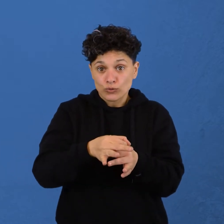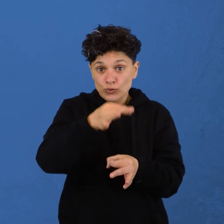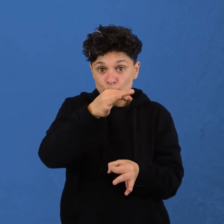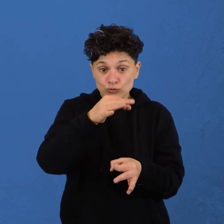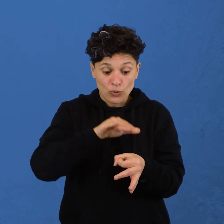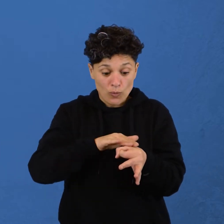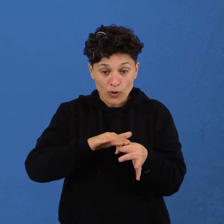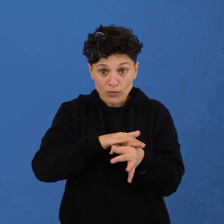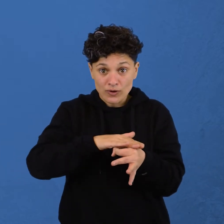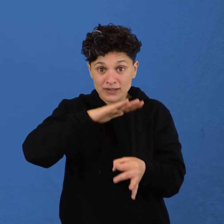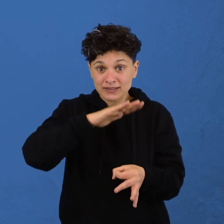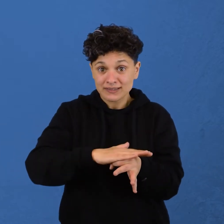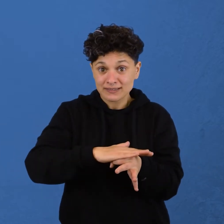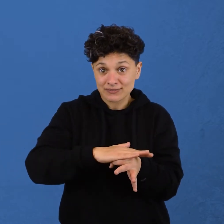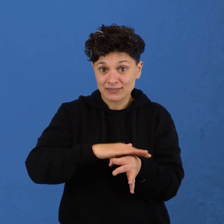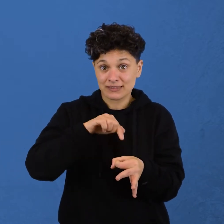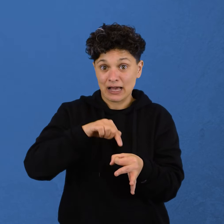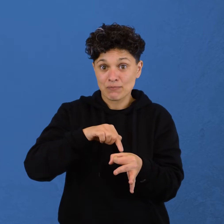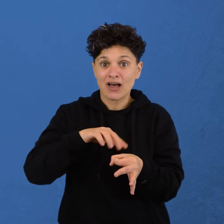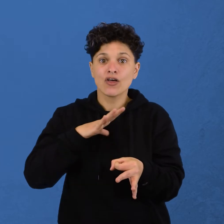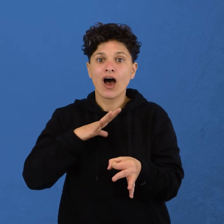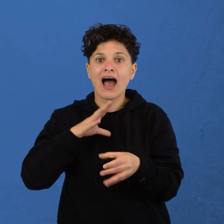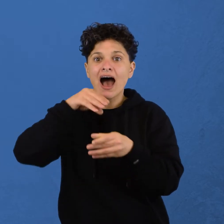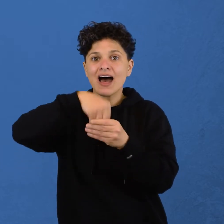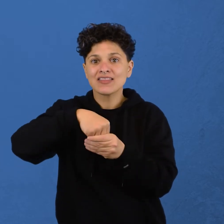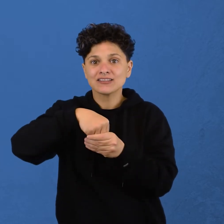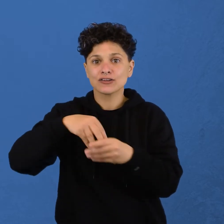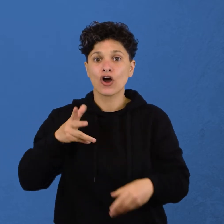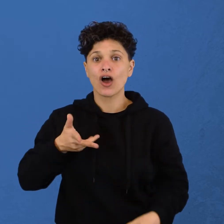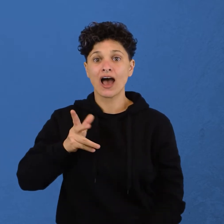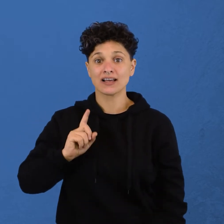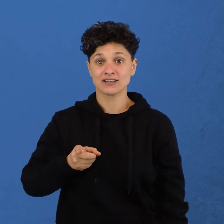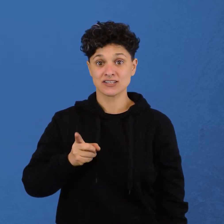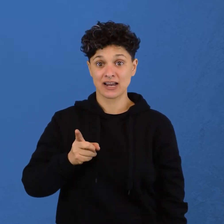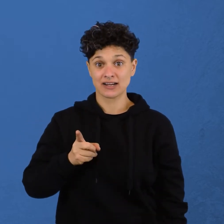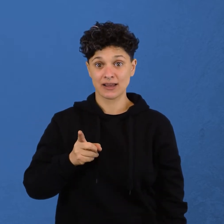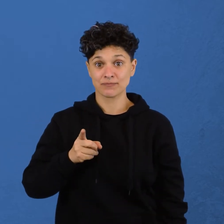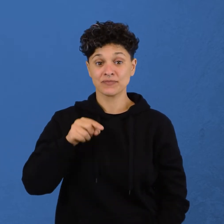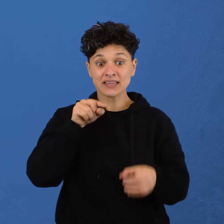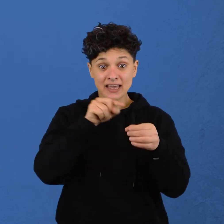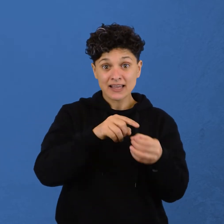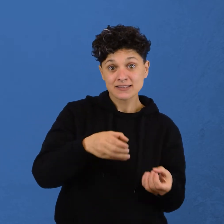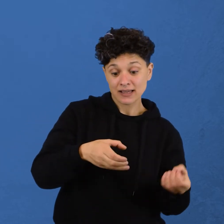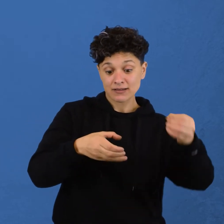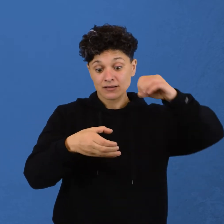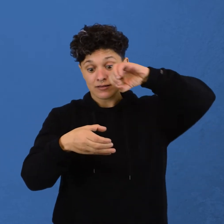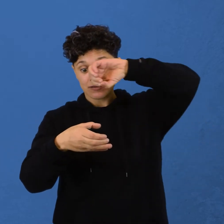El barómetro consiste en un tubo sellado en un extremo que contiene mercurio y se invierte